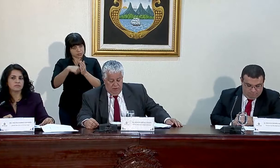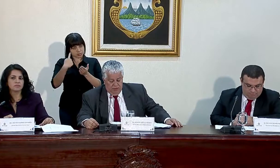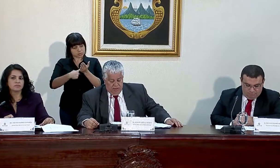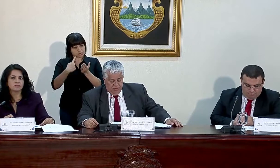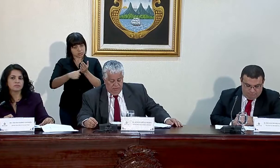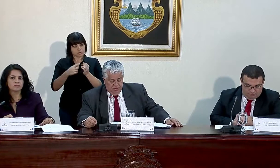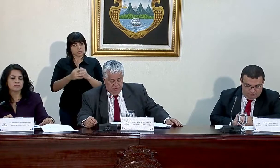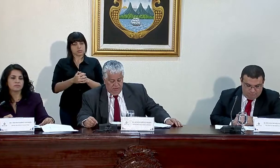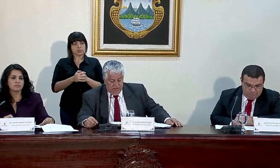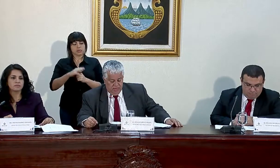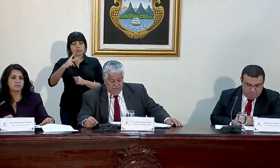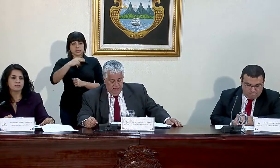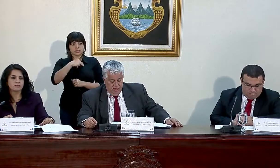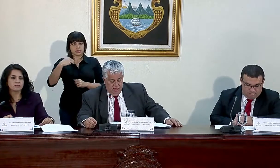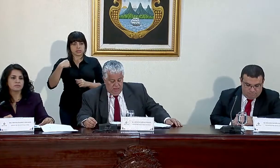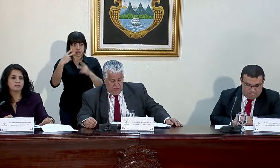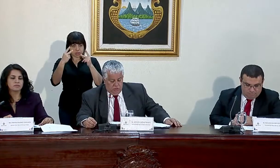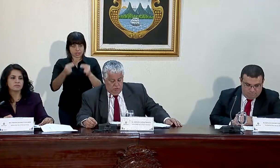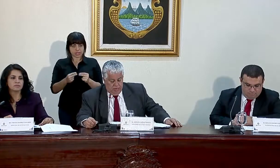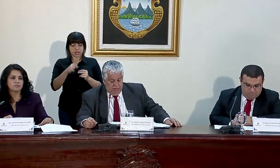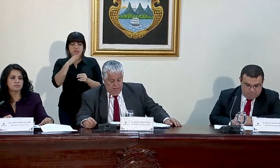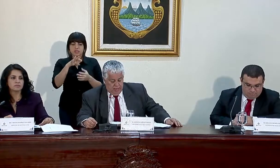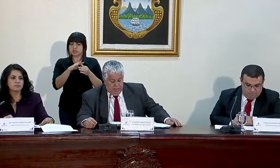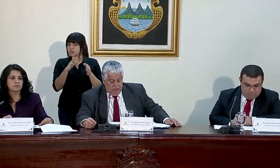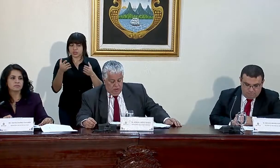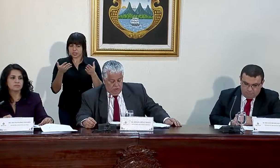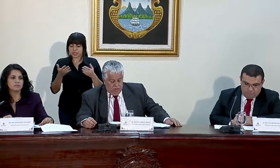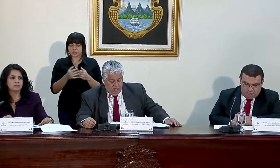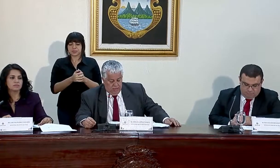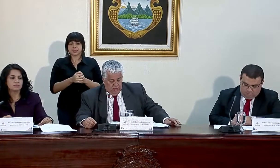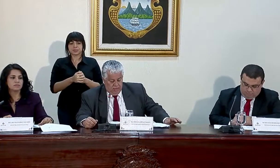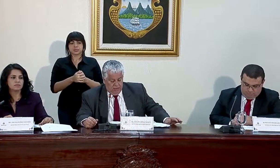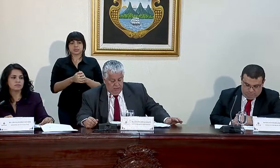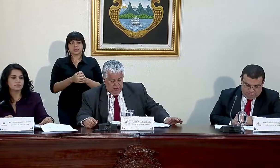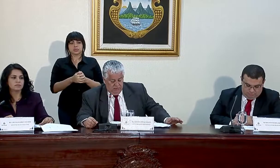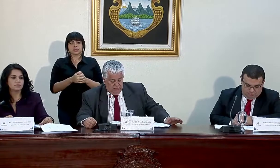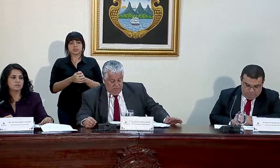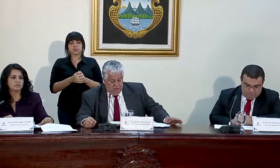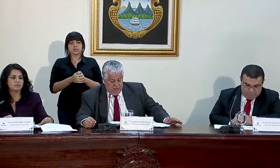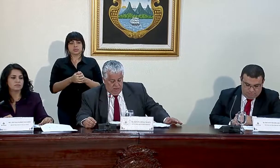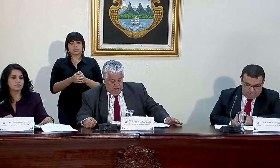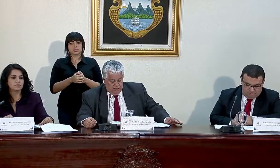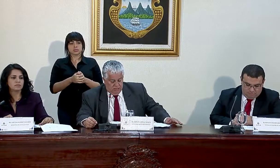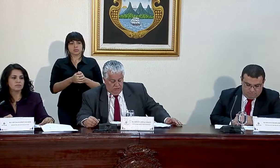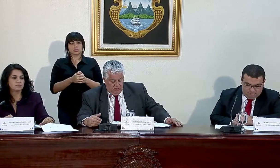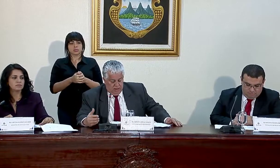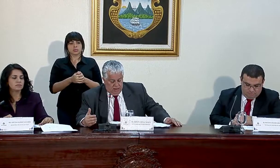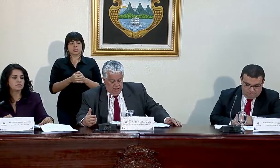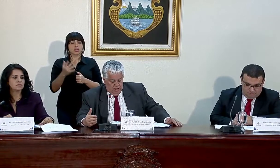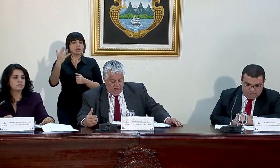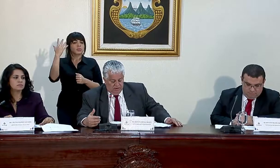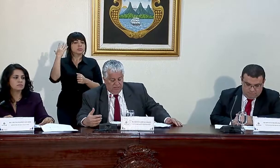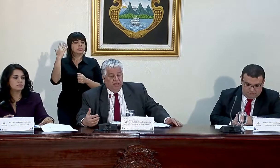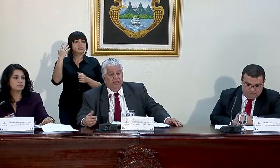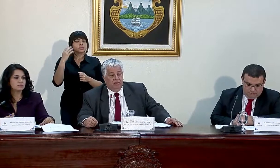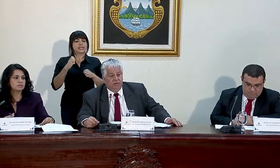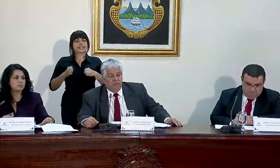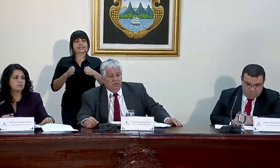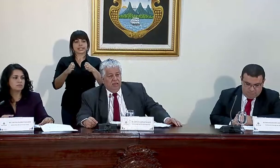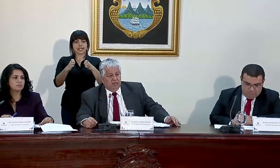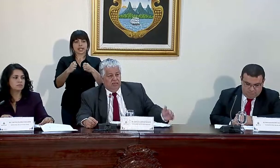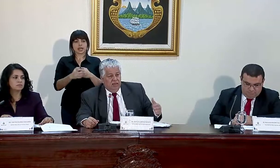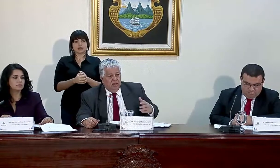hablará ampliamente el viceministro de Hacienda sobre lo que ha sido la